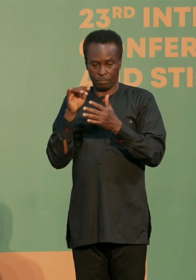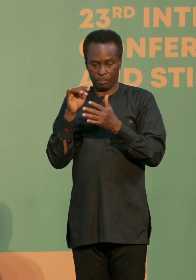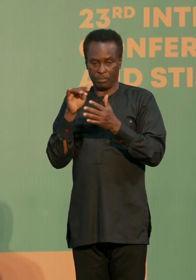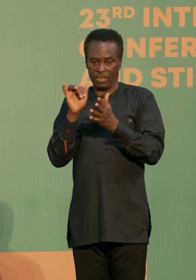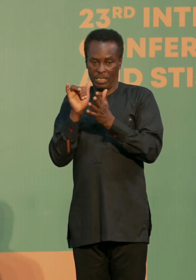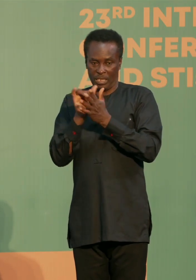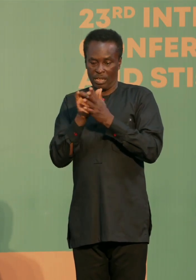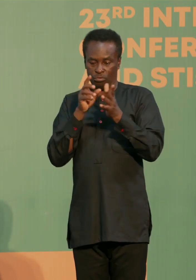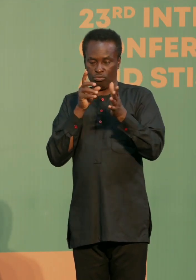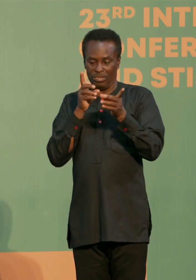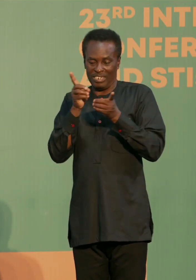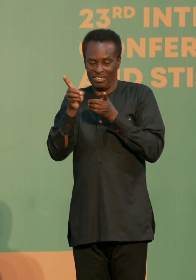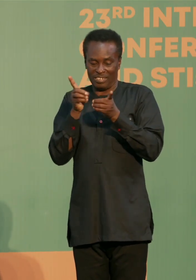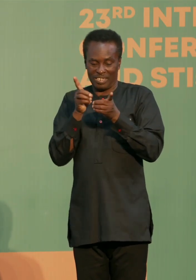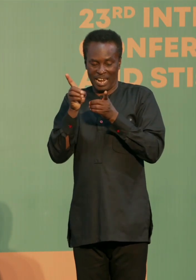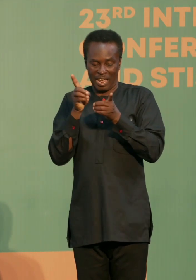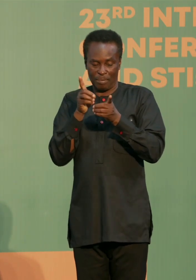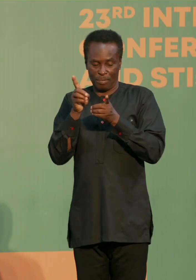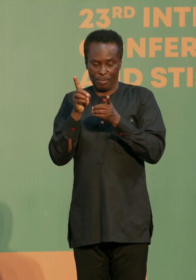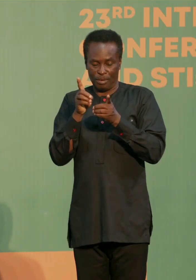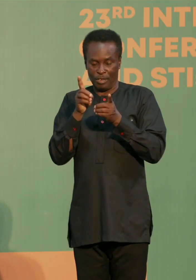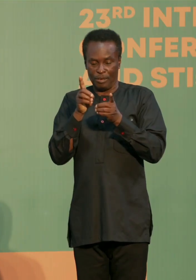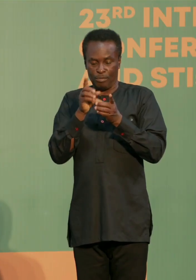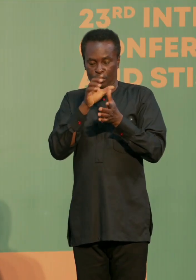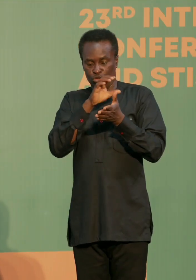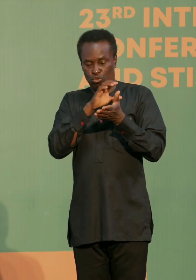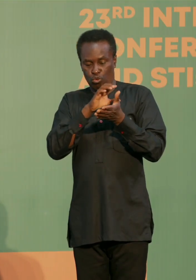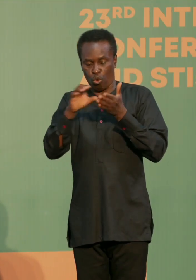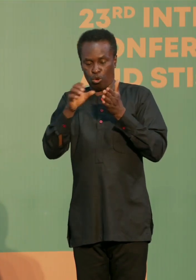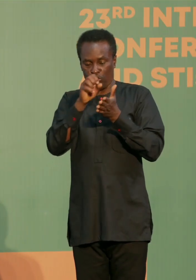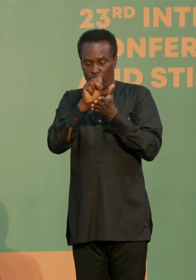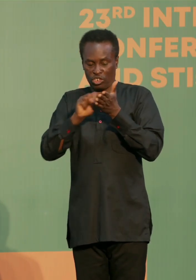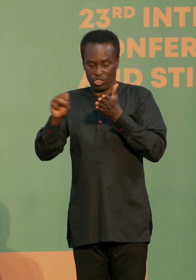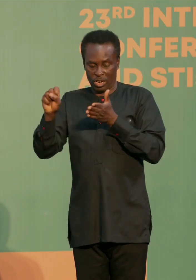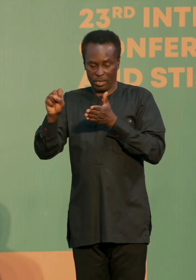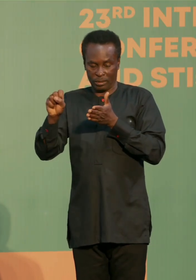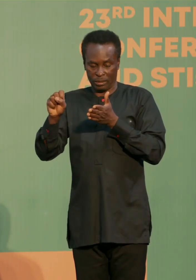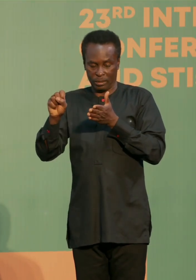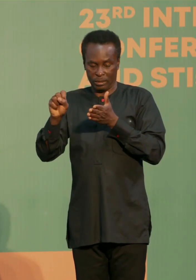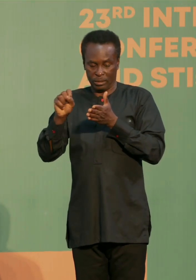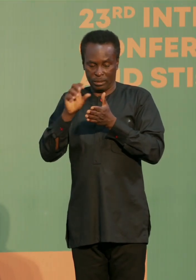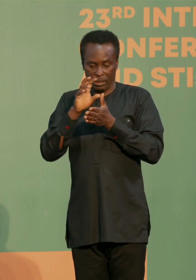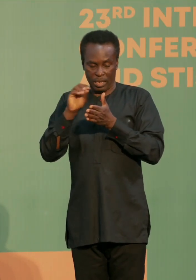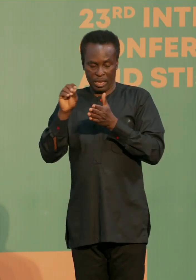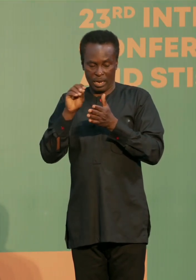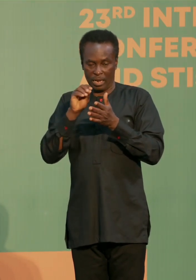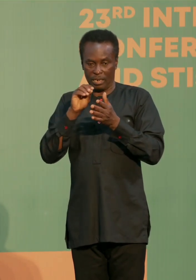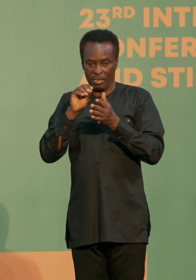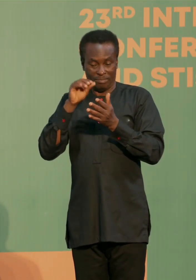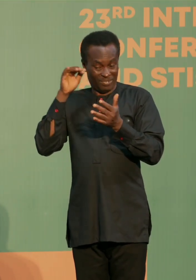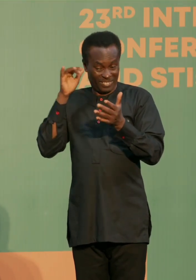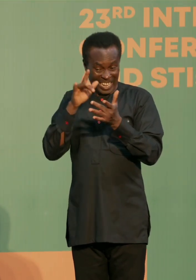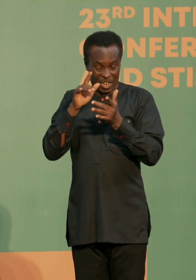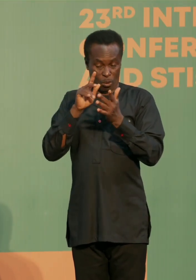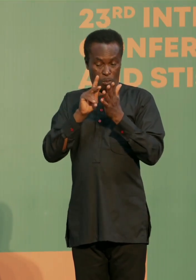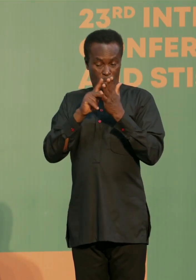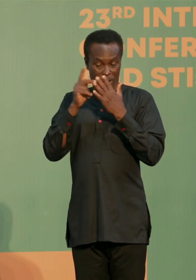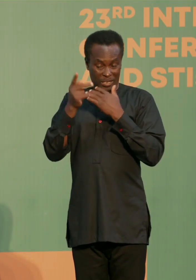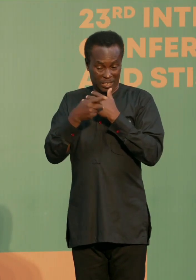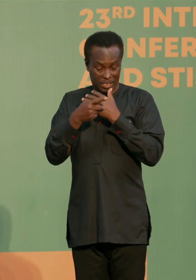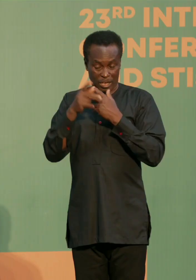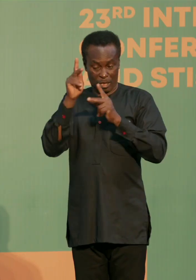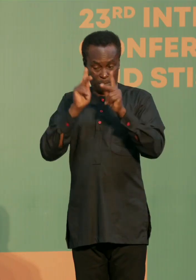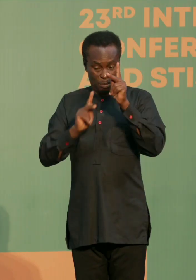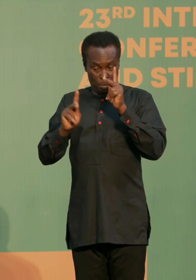C'est une étude pilote. Nous avons pris comme cible les femmes enceintes. Notre étude s'est réalisée